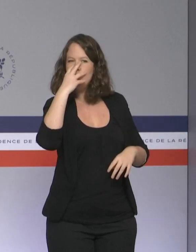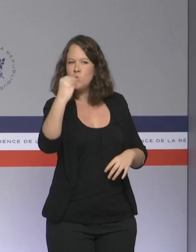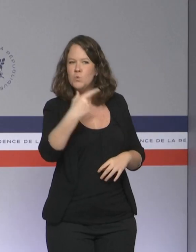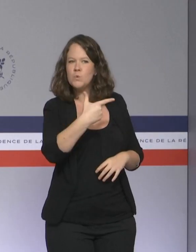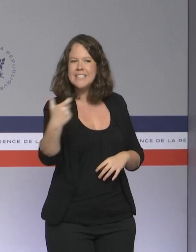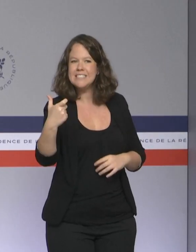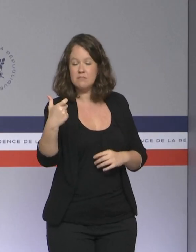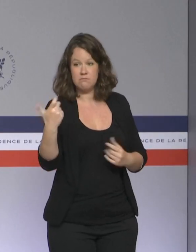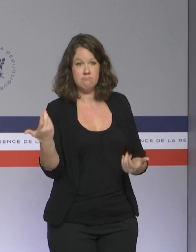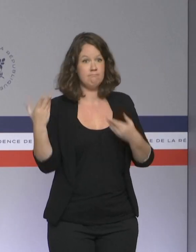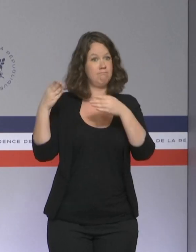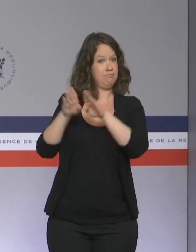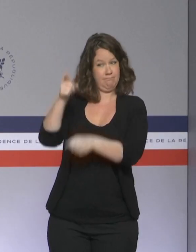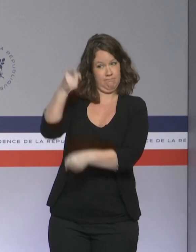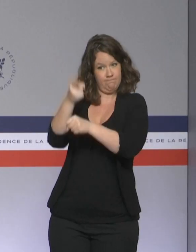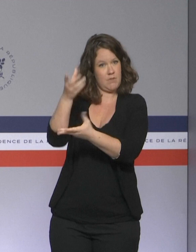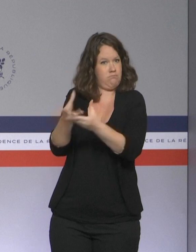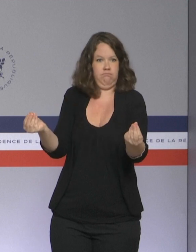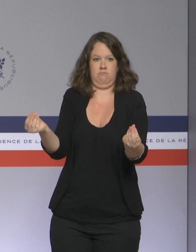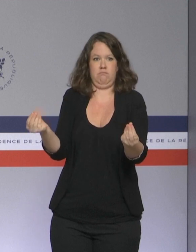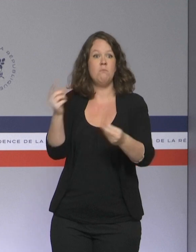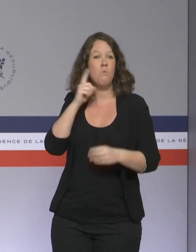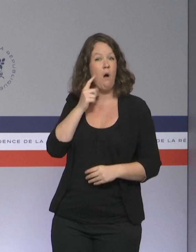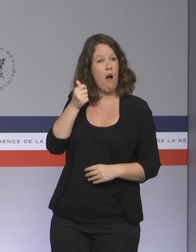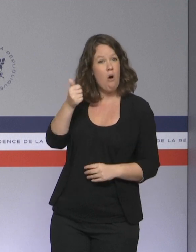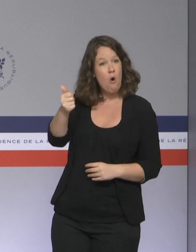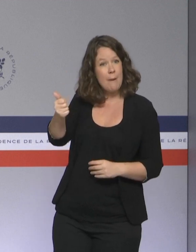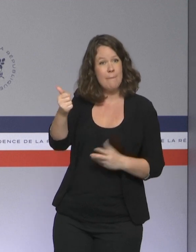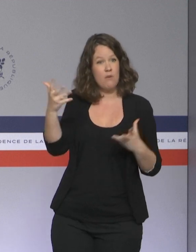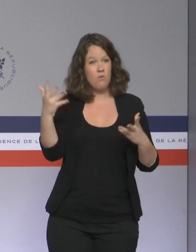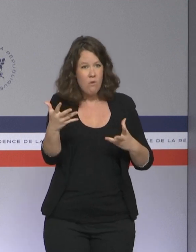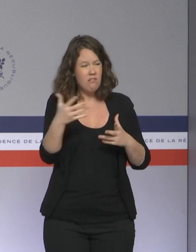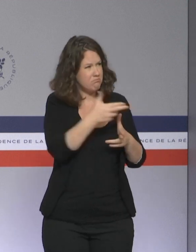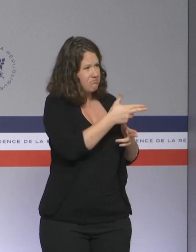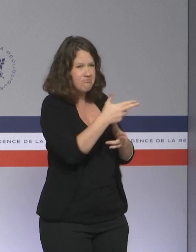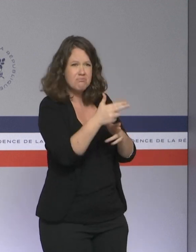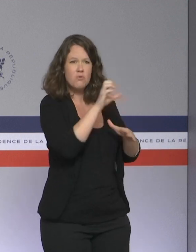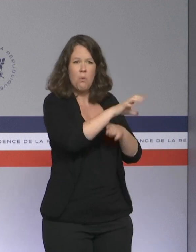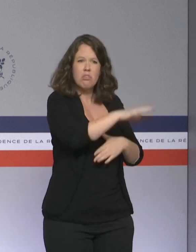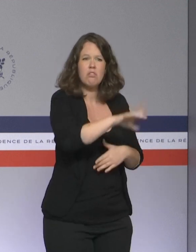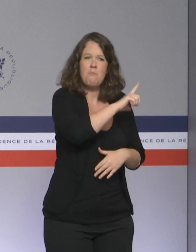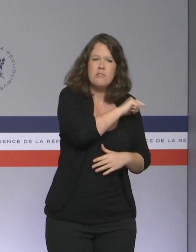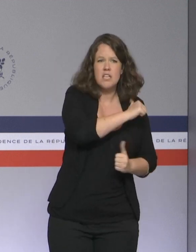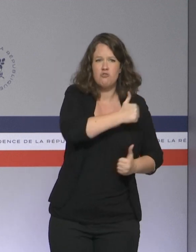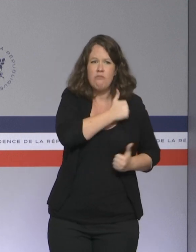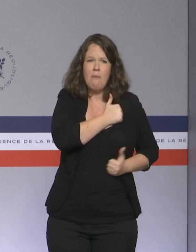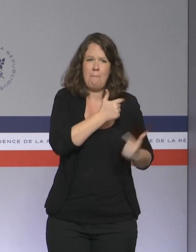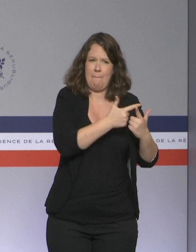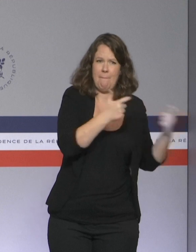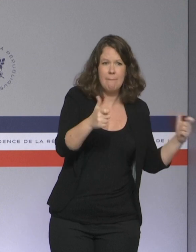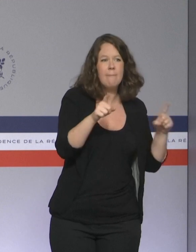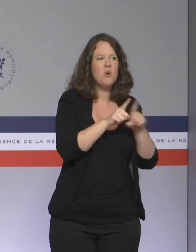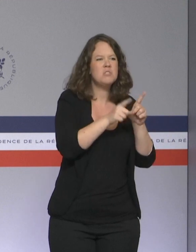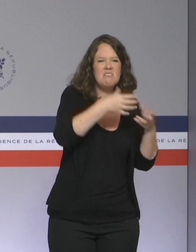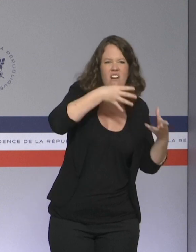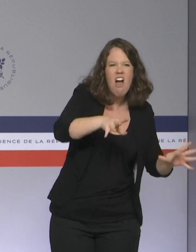Это агрессивная группировка, известная применением оружия против сил правопорядка, своими призывами к ненависти и насилию, в особенности